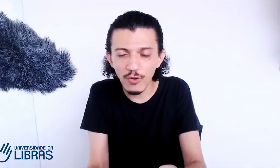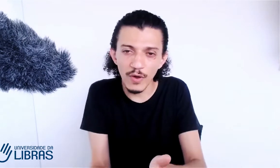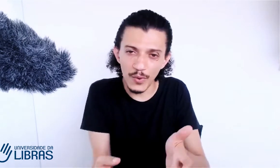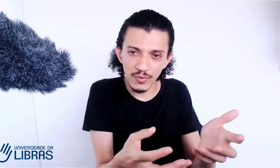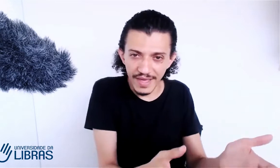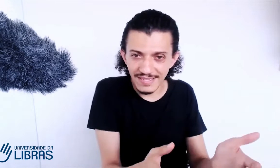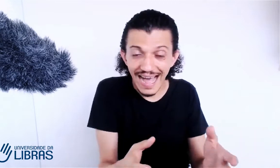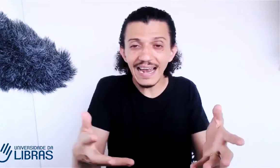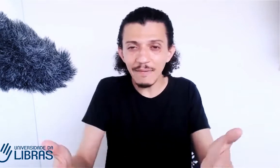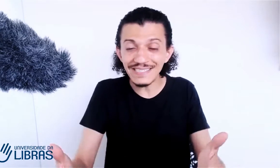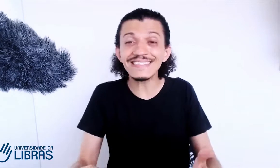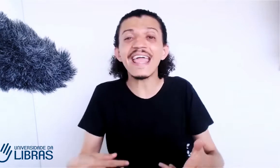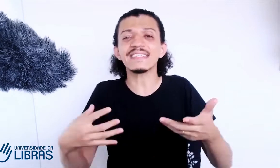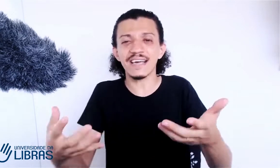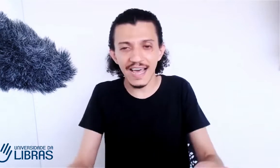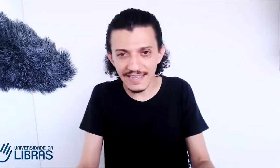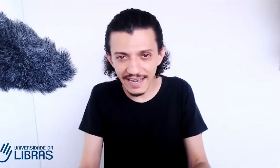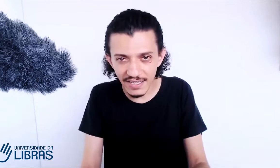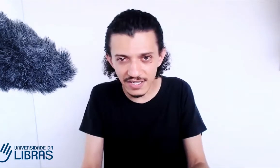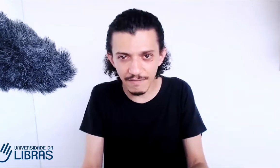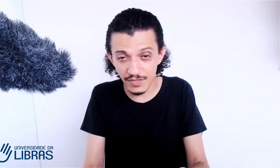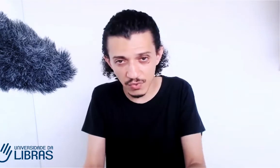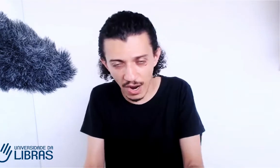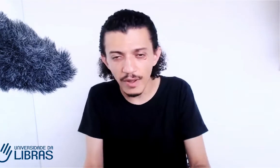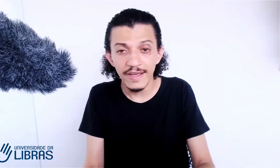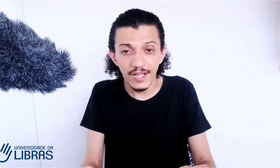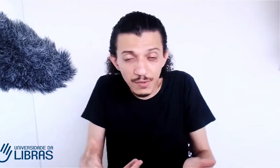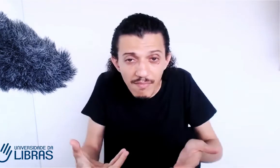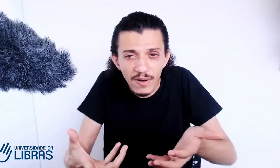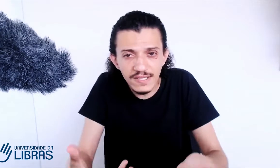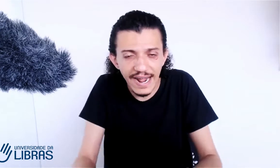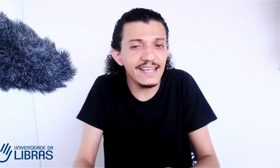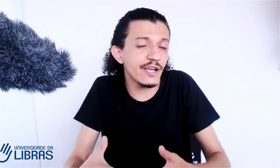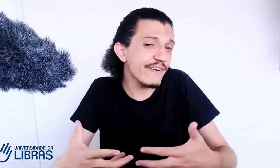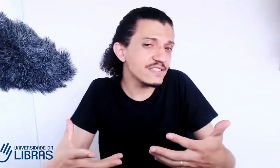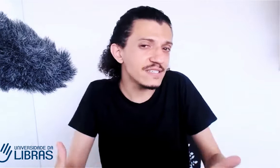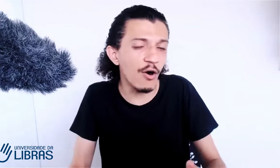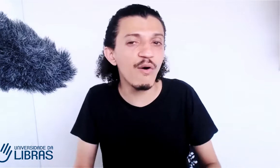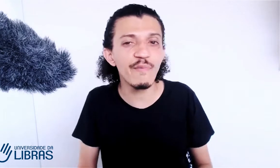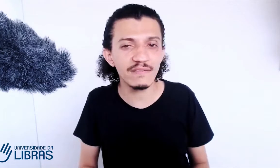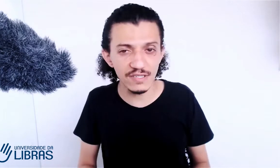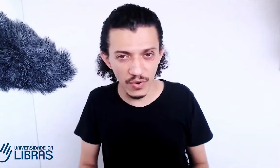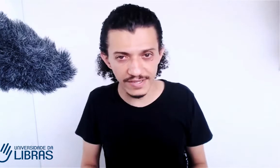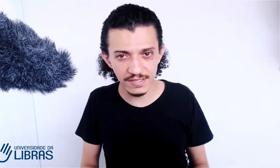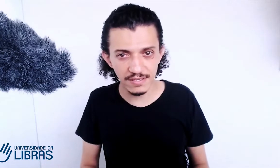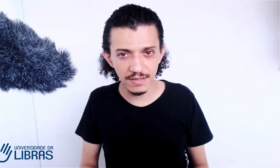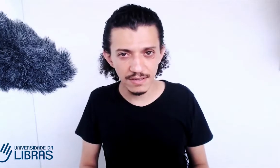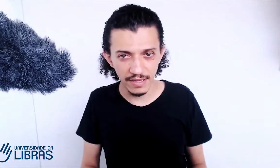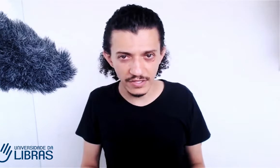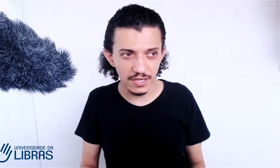o português, a Libras tem essa característica visual de mostrar e de enfatizar o movimento das coisas. Entende? Então,